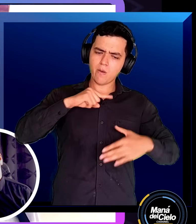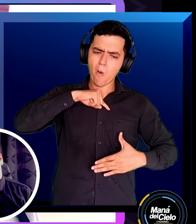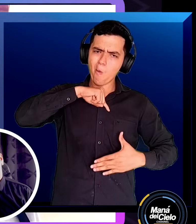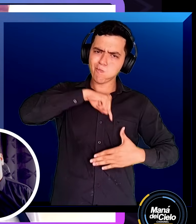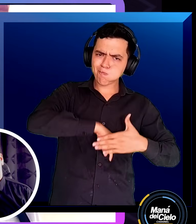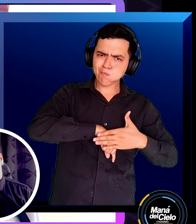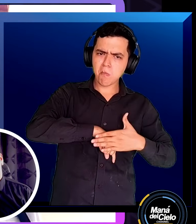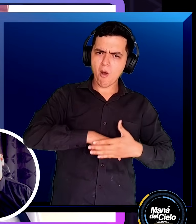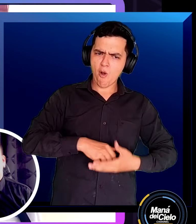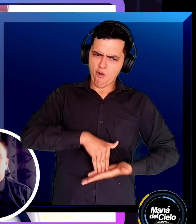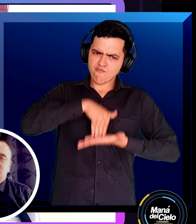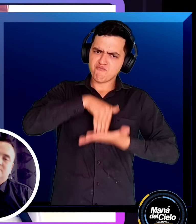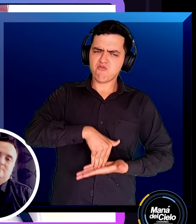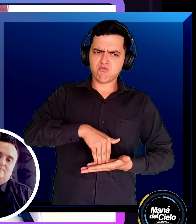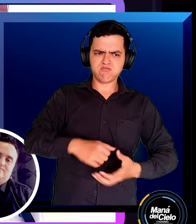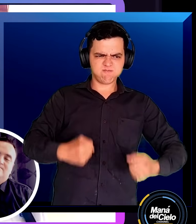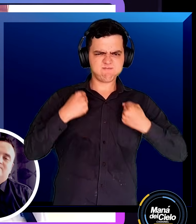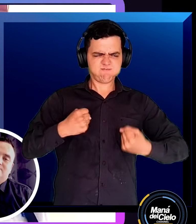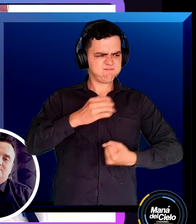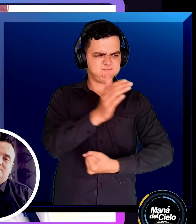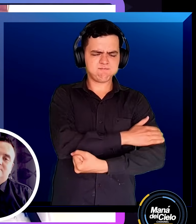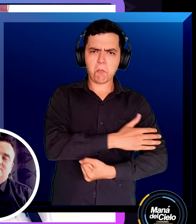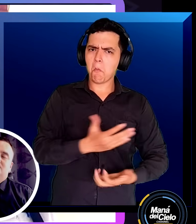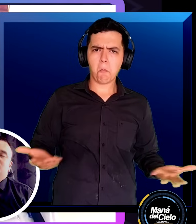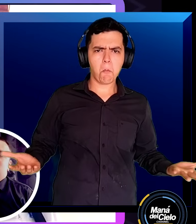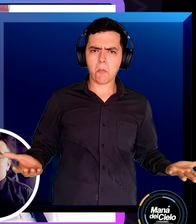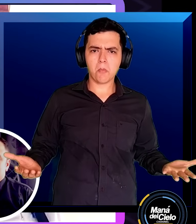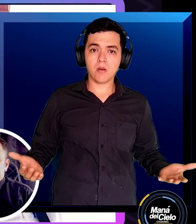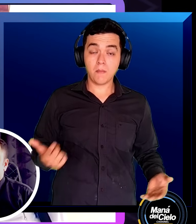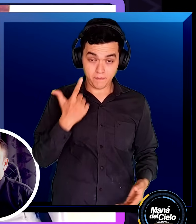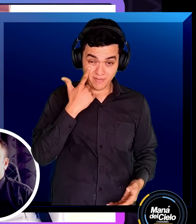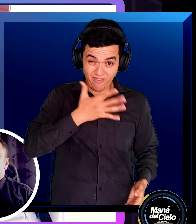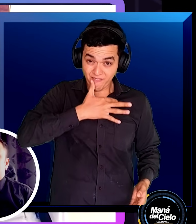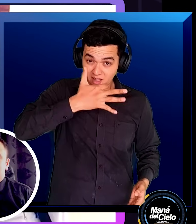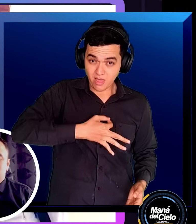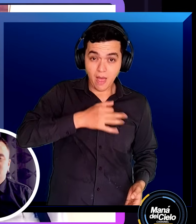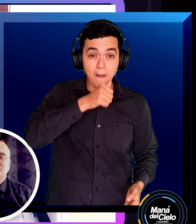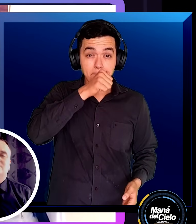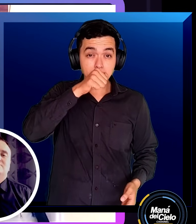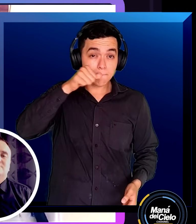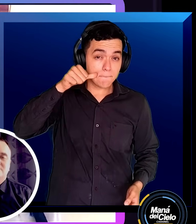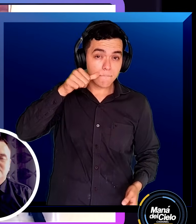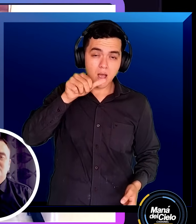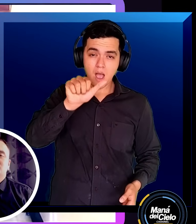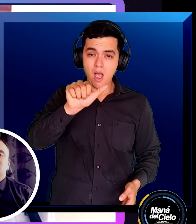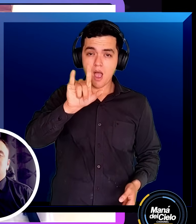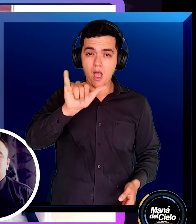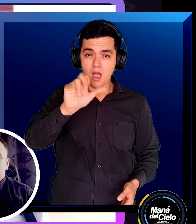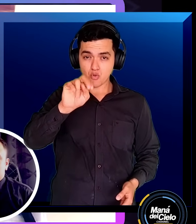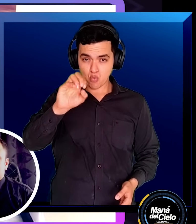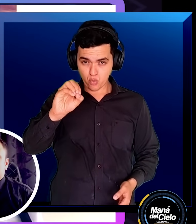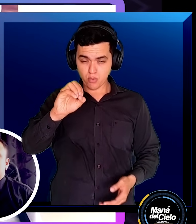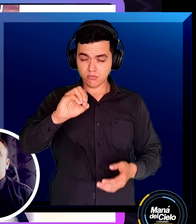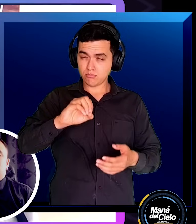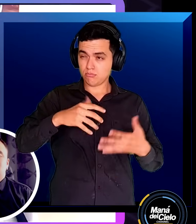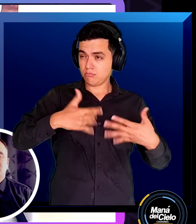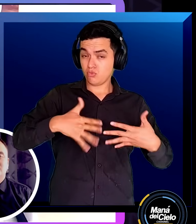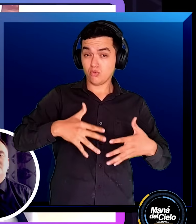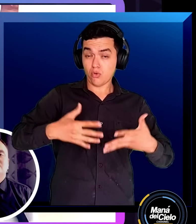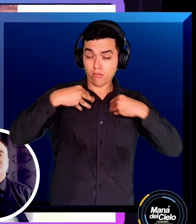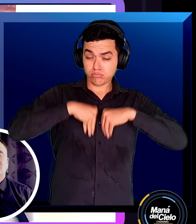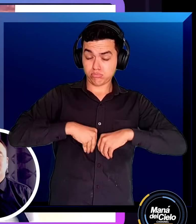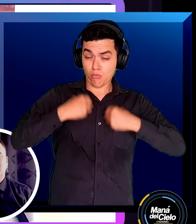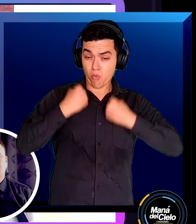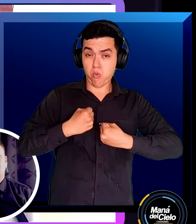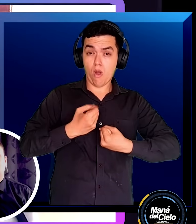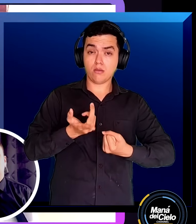de tu unción, yo dependo de tu sabiduría. Yo solo soy un vaso de barro y un corazón de carne. Pero tú eres el que tienes la palabra. Envía la